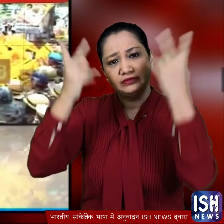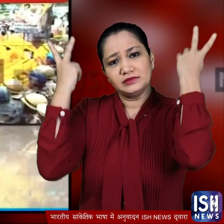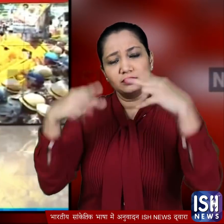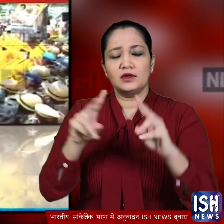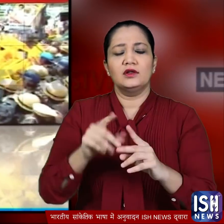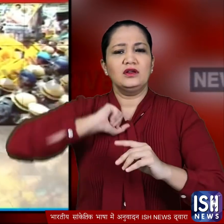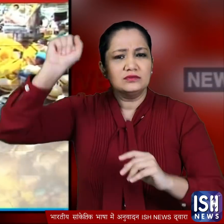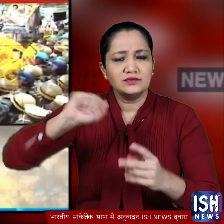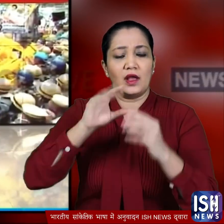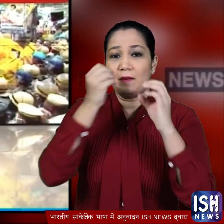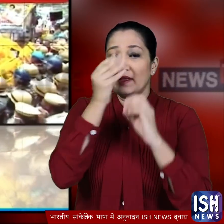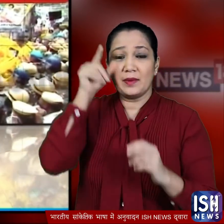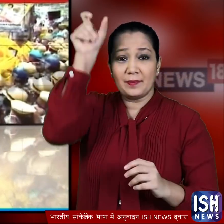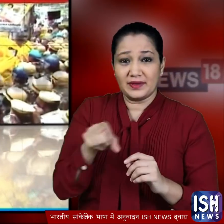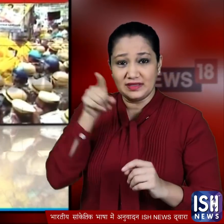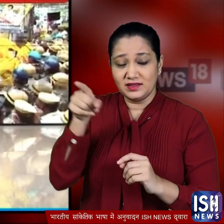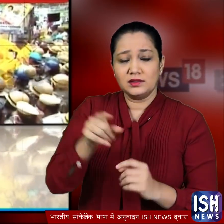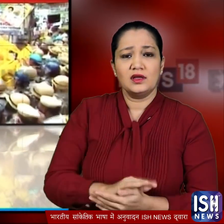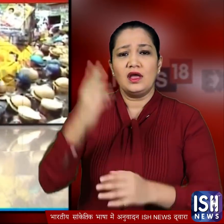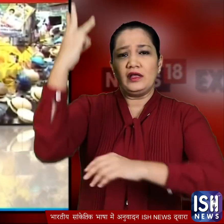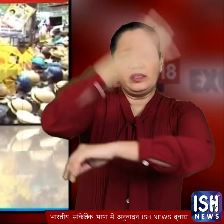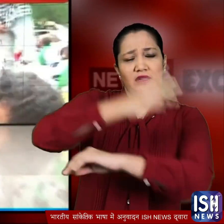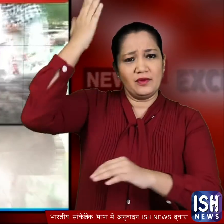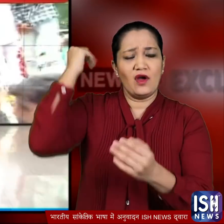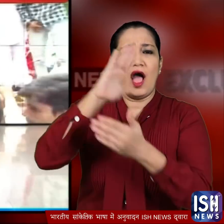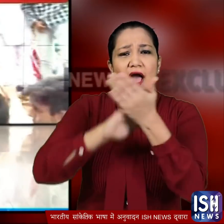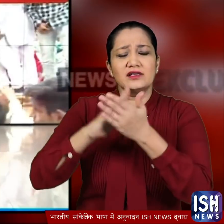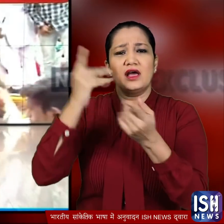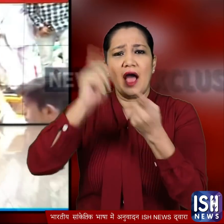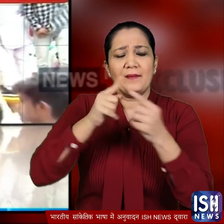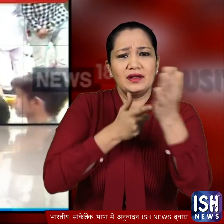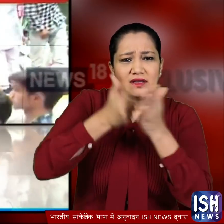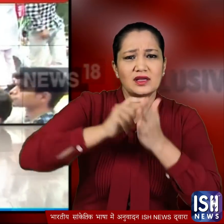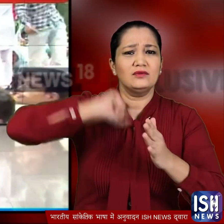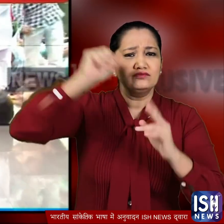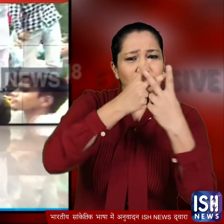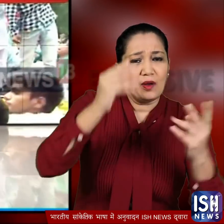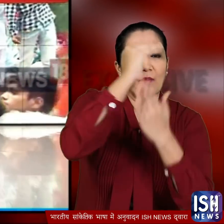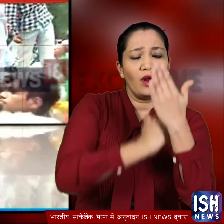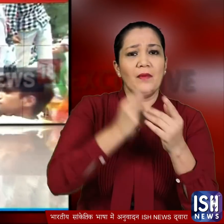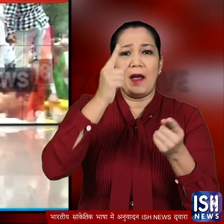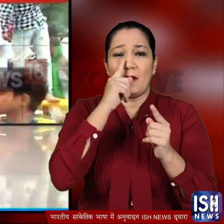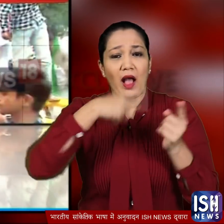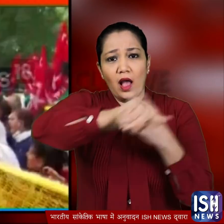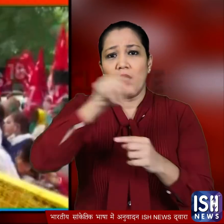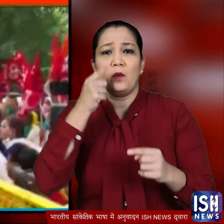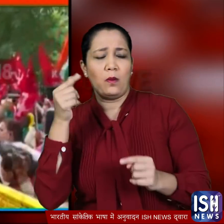बीजेपी नेता पर आरोप लगाया कि उन्होंने 3 दिन पहले हिसार में हुए किसानों के प्रदर्शन के दौरान कुछ महिलाओं को अश्लील इशारे किए